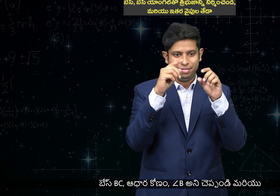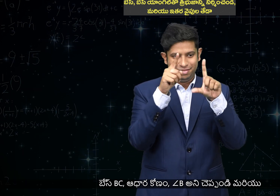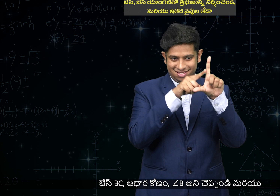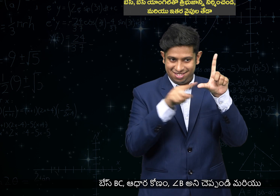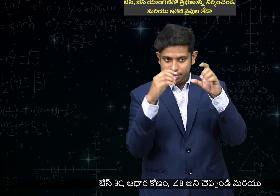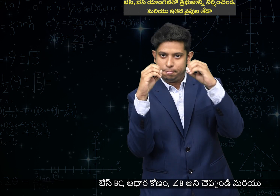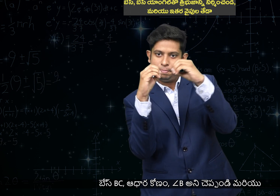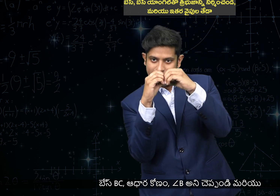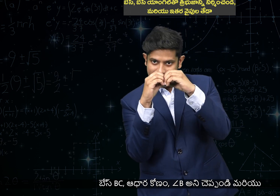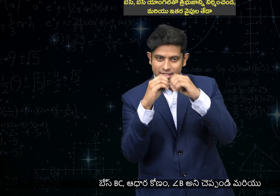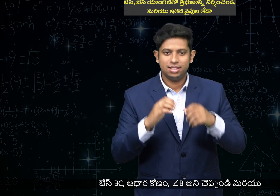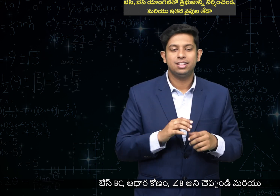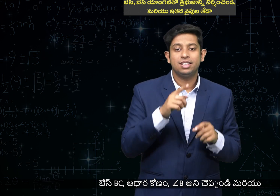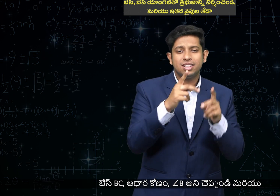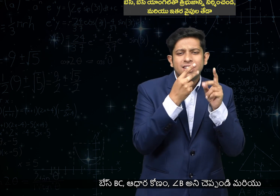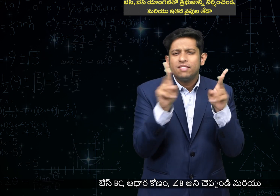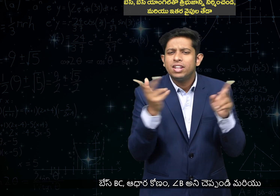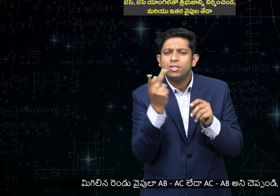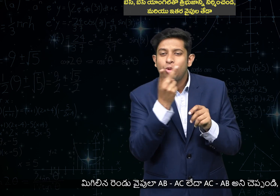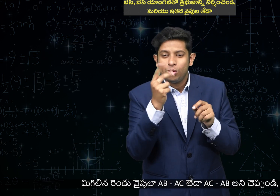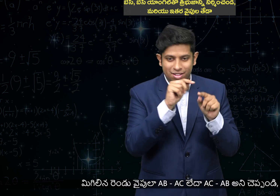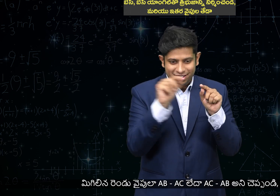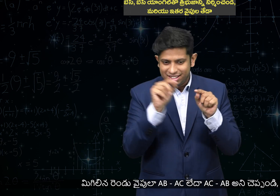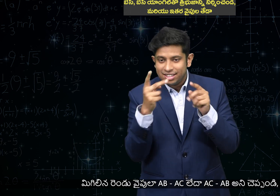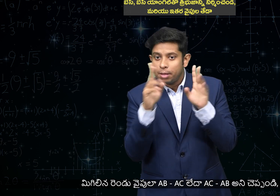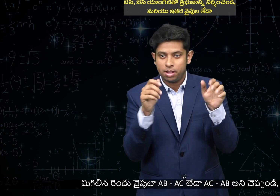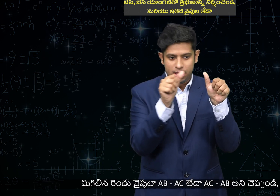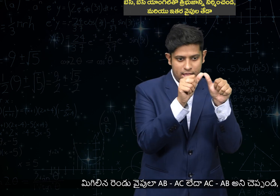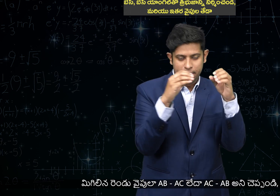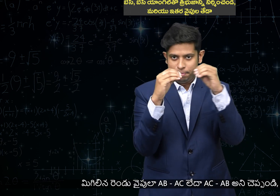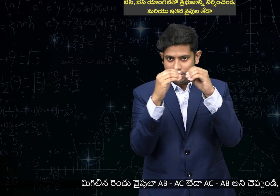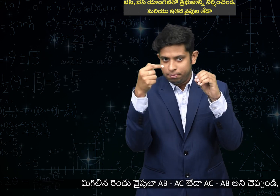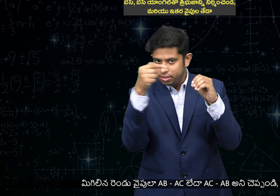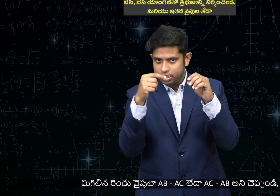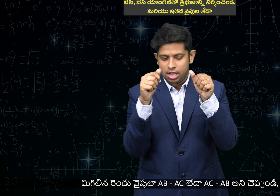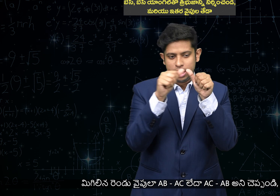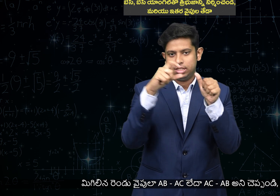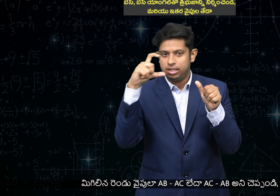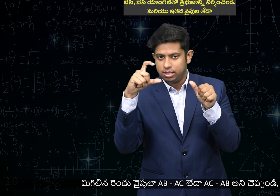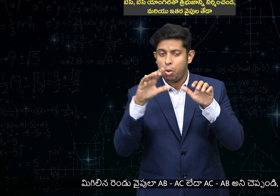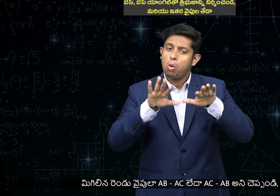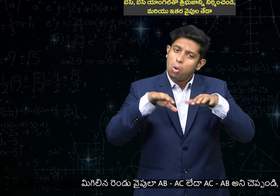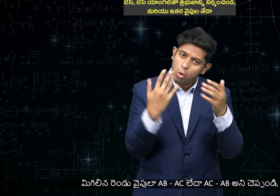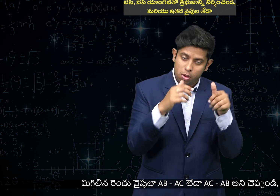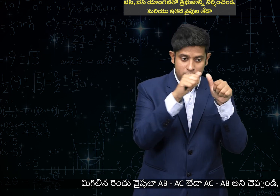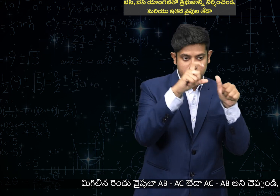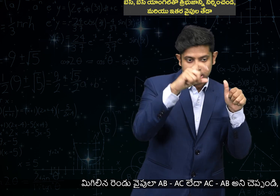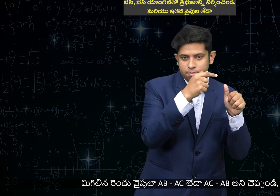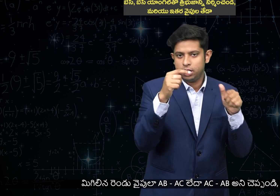బి అని చెప్పండి మరియు మిగిలిన రెండు వైపులా ఏబీ మైనస్ ఏసీ లేదా